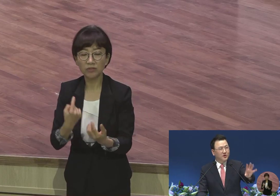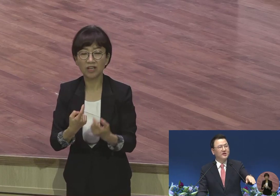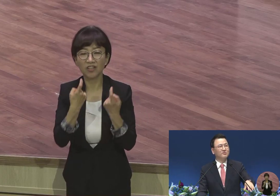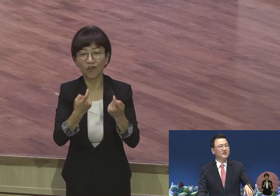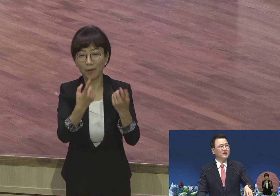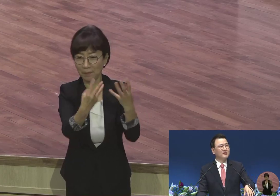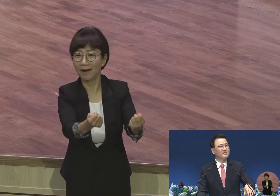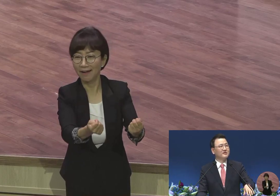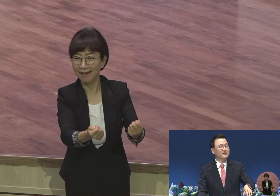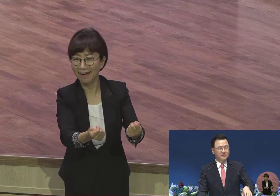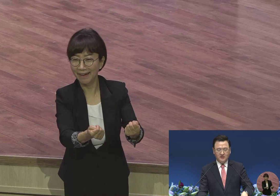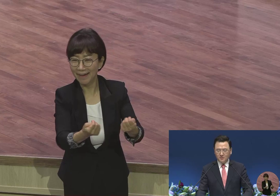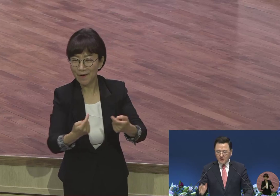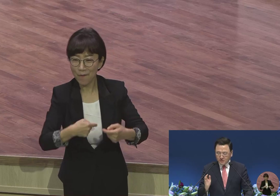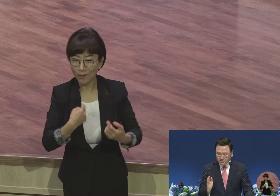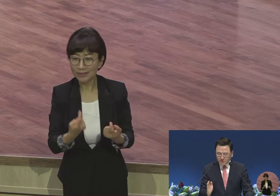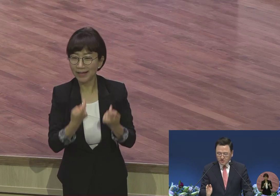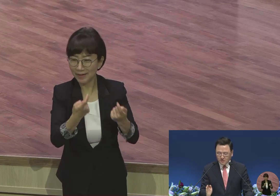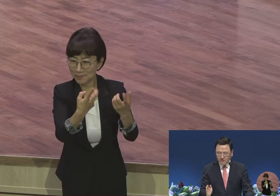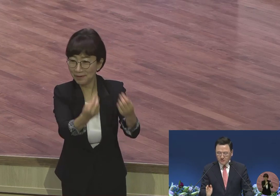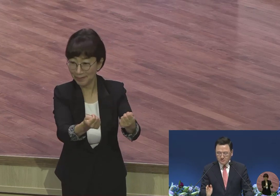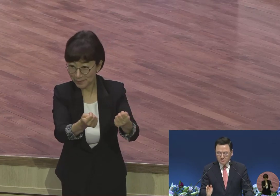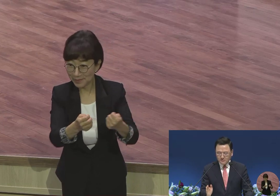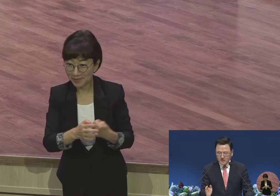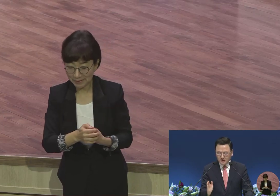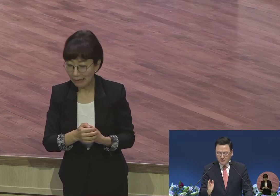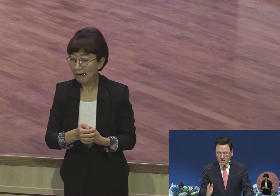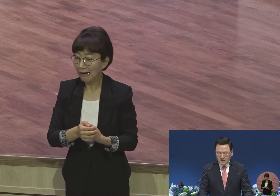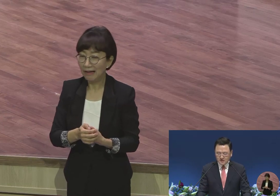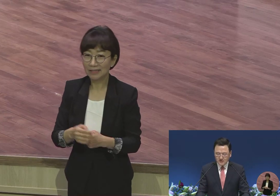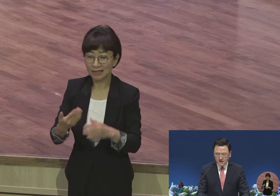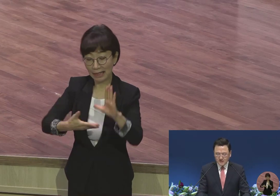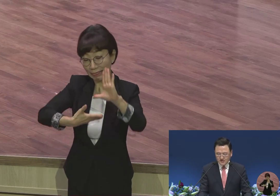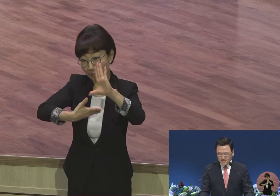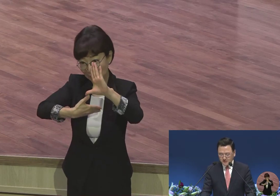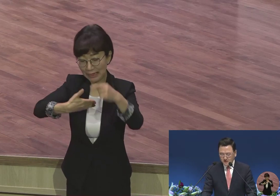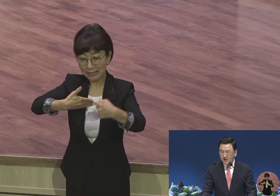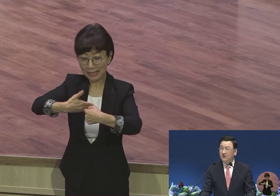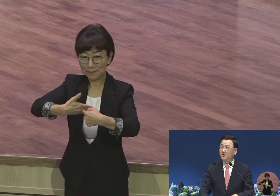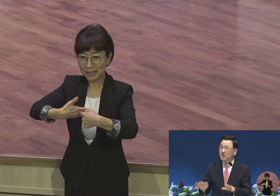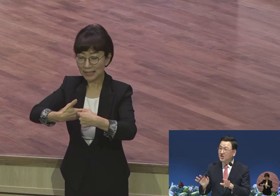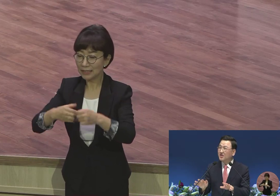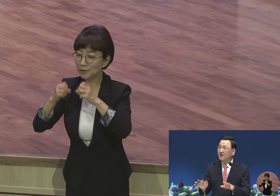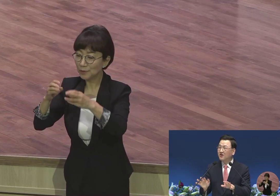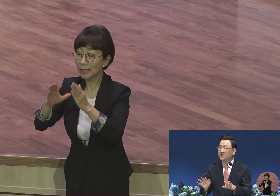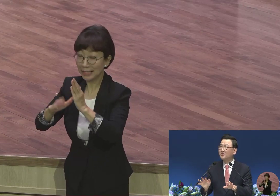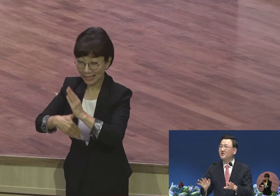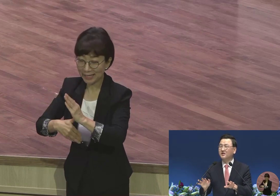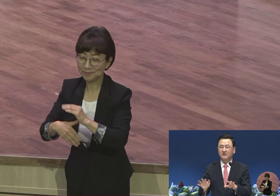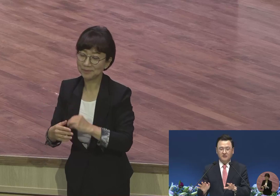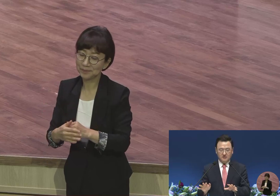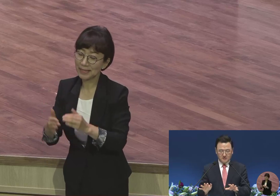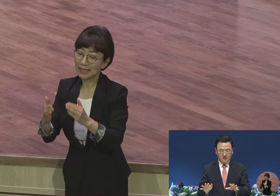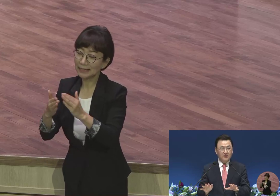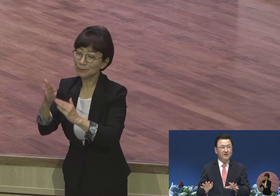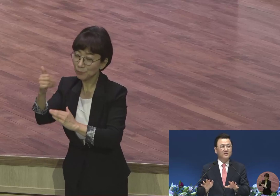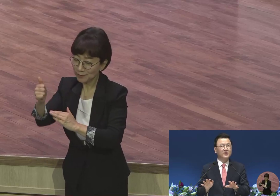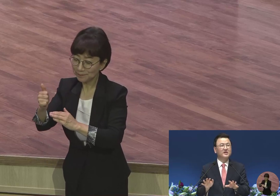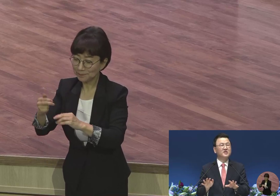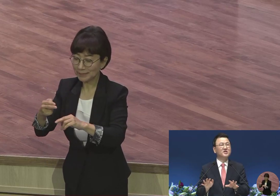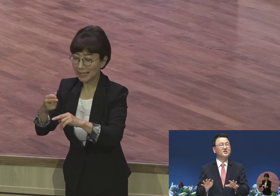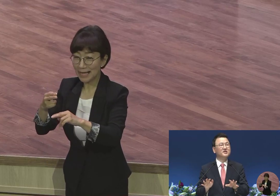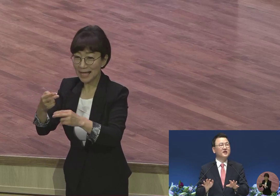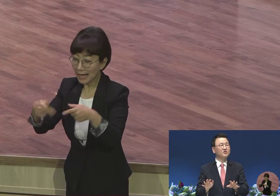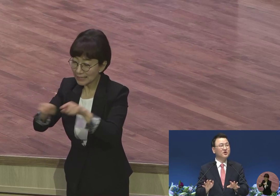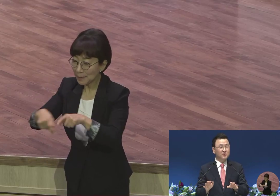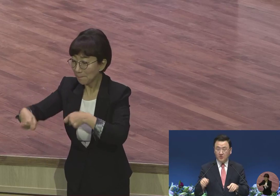사장님도 여자분이라. 그래서 밥을 먹고 차를 마시는데 그때 지진이 난 거예요. 지진이. 여러분